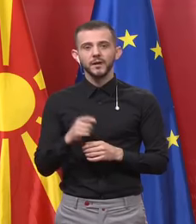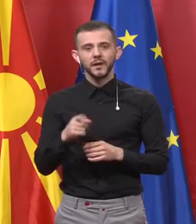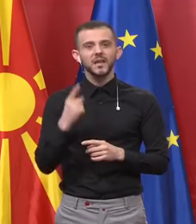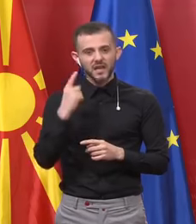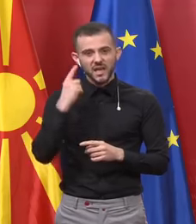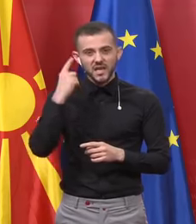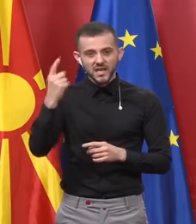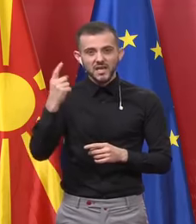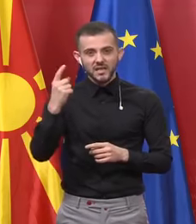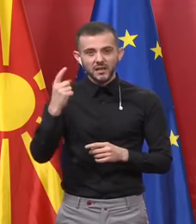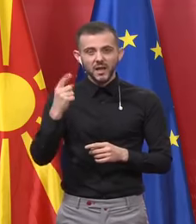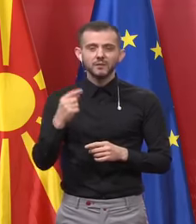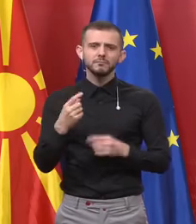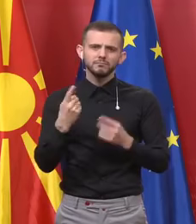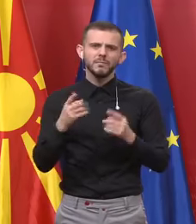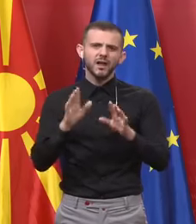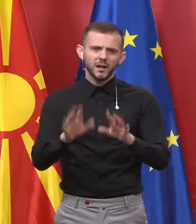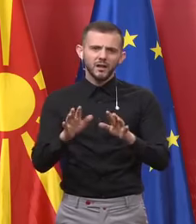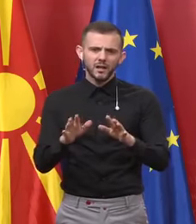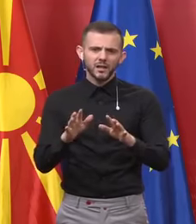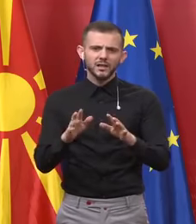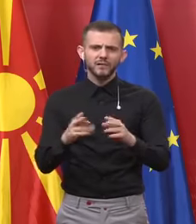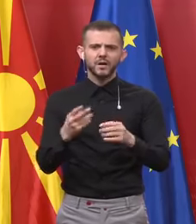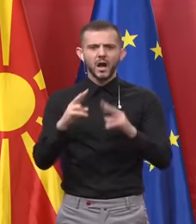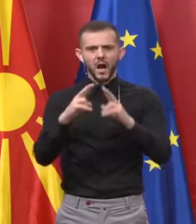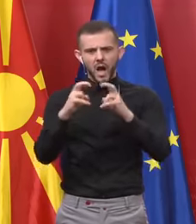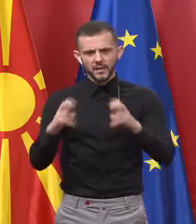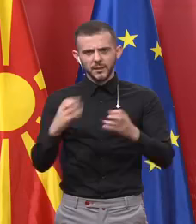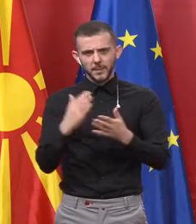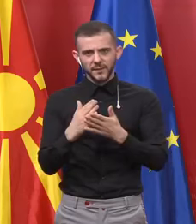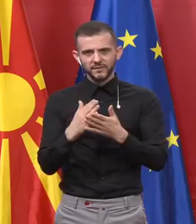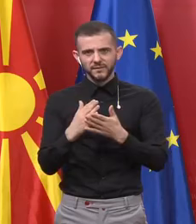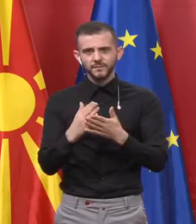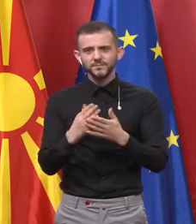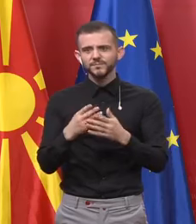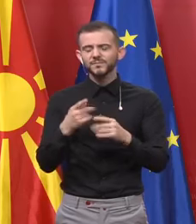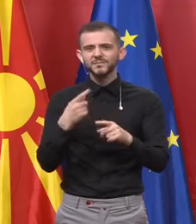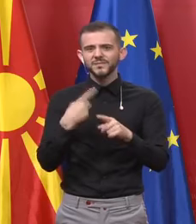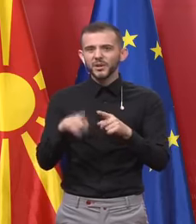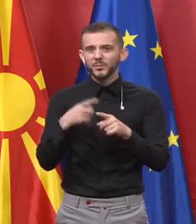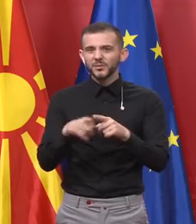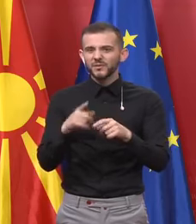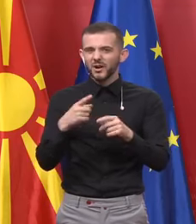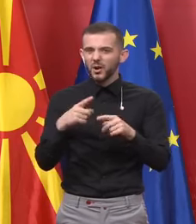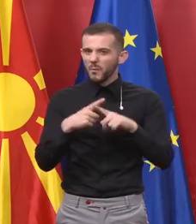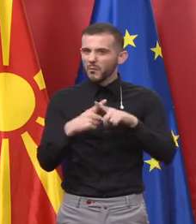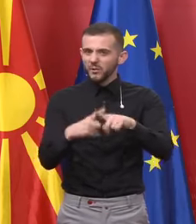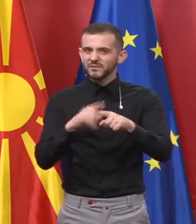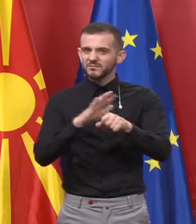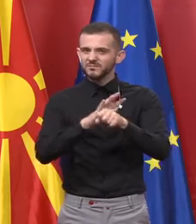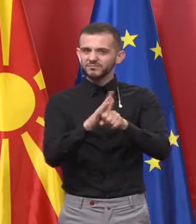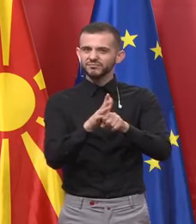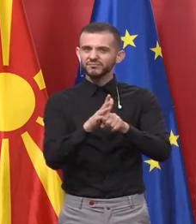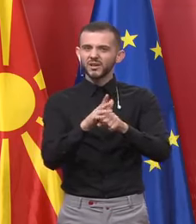идејата за една таква форма на анализа потекна од позитивниот бриз на